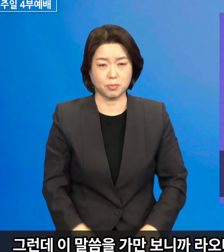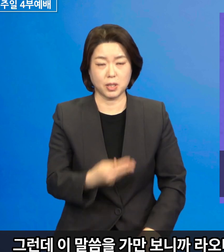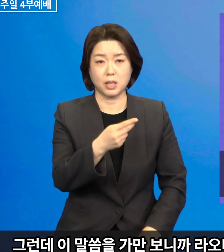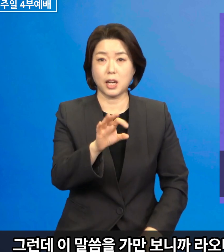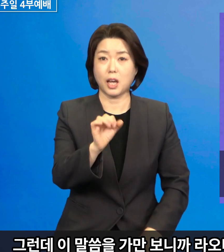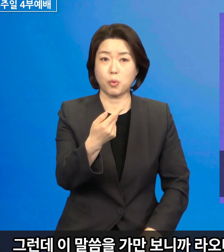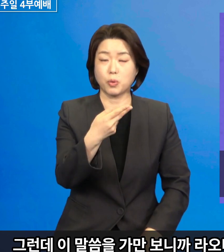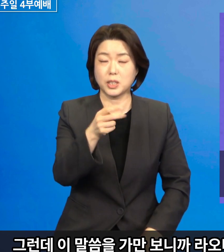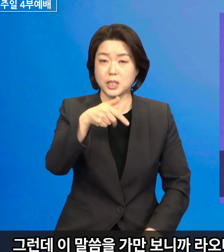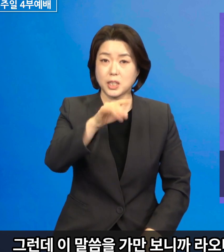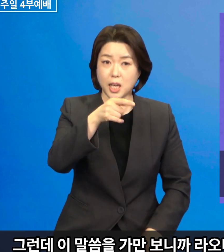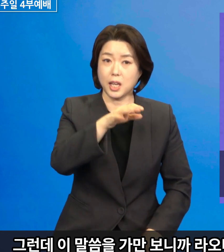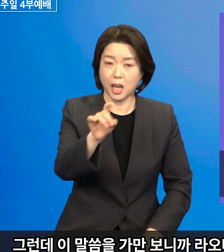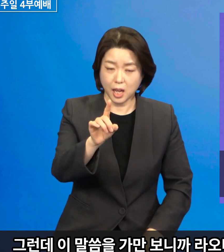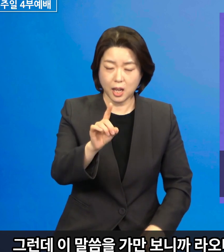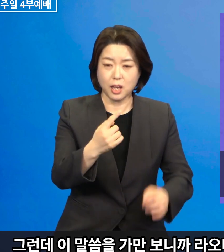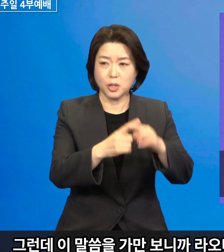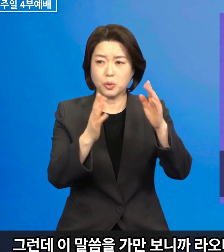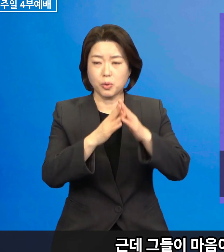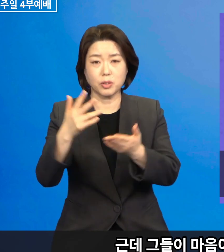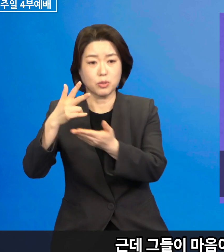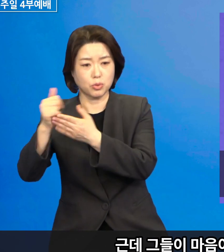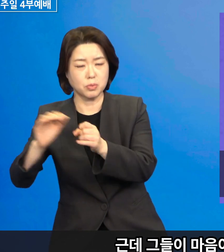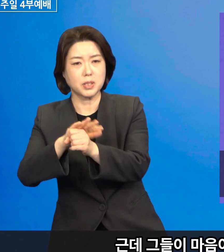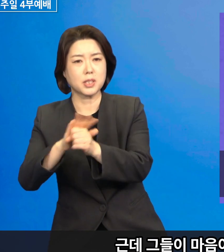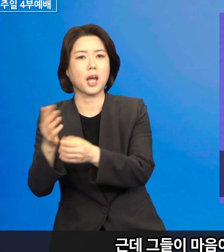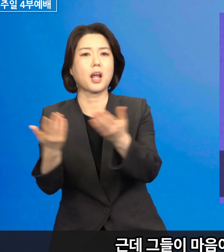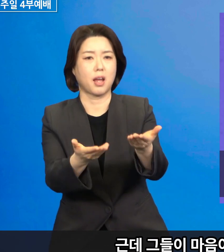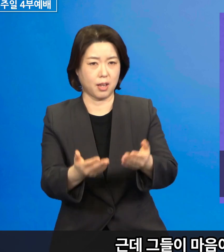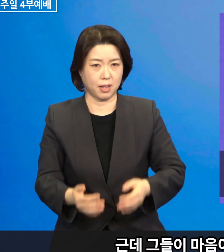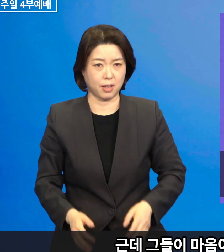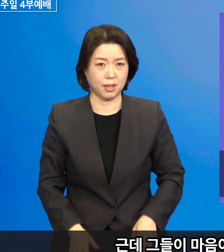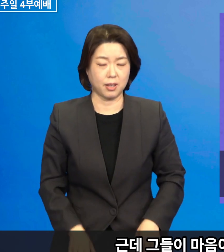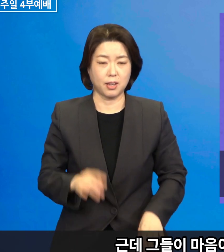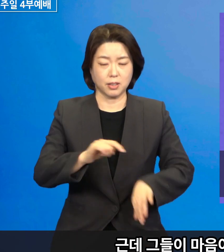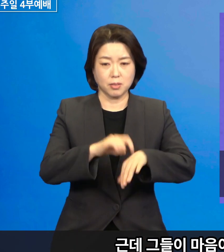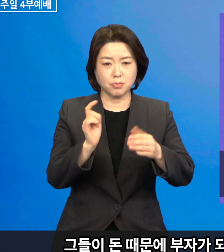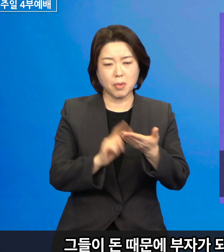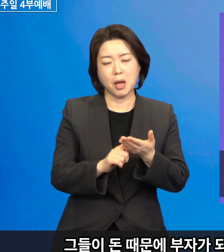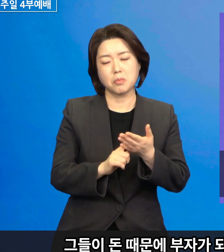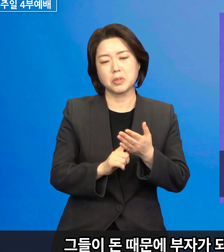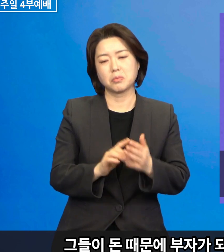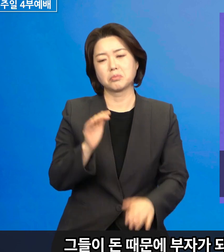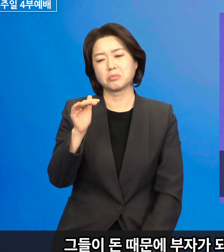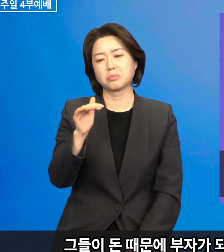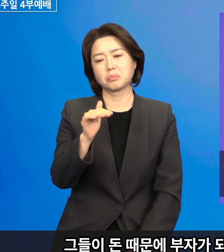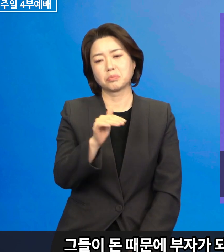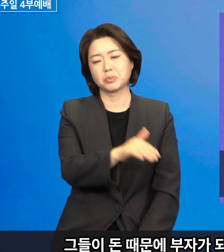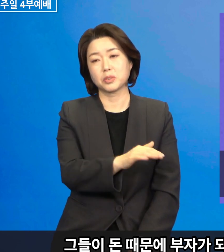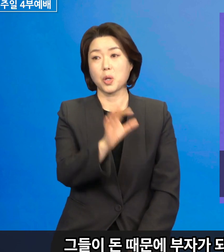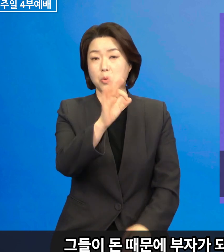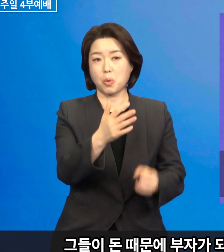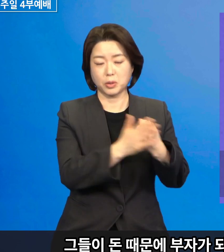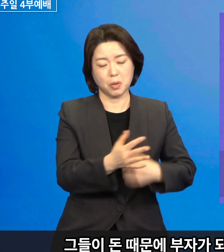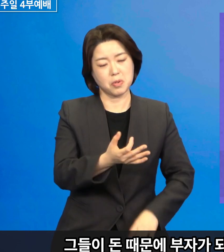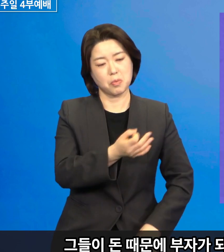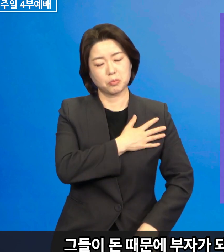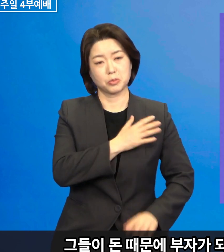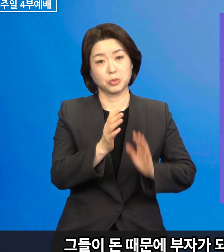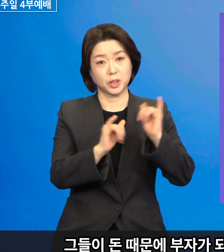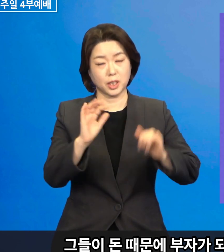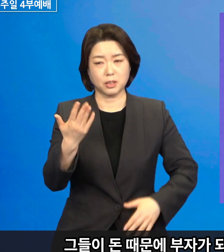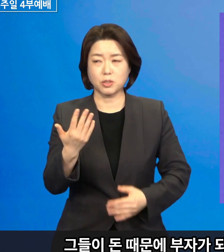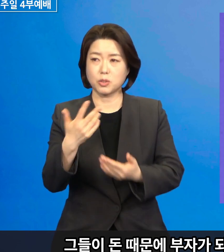라오디게아 교회를 주님이 사랑하고 계세요. 그런데 그들이 마음이 식어버리는 거예요. 그들이 돈 때문에 부자가 되어서